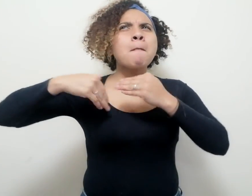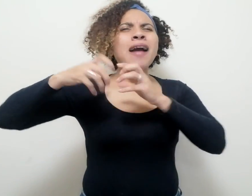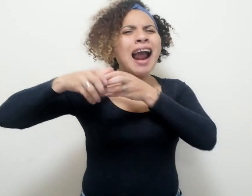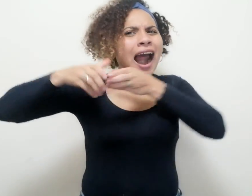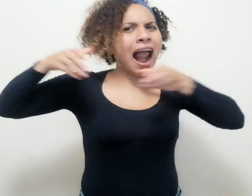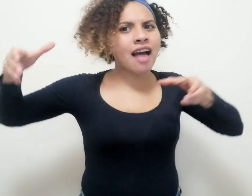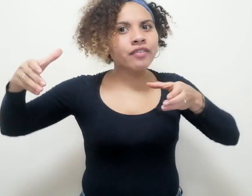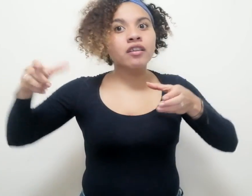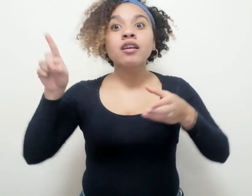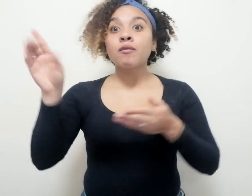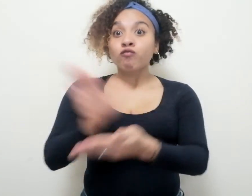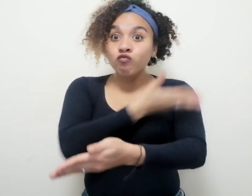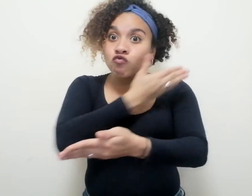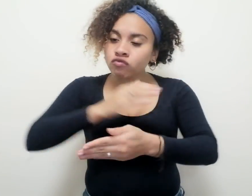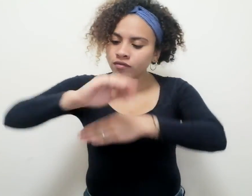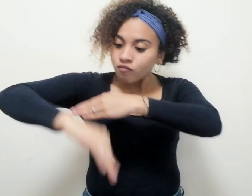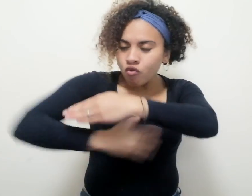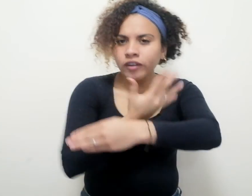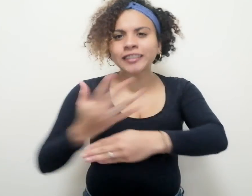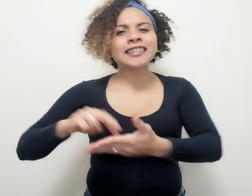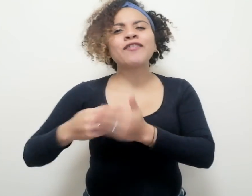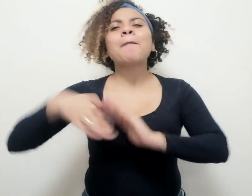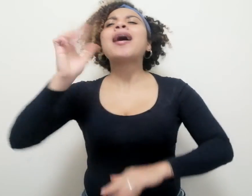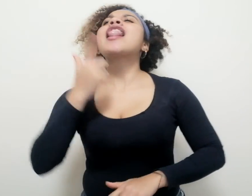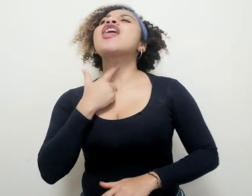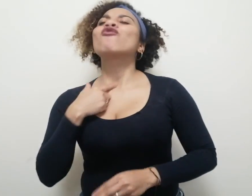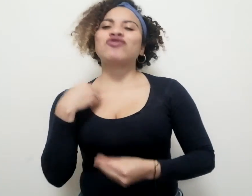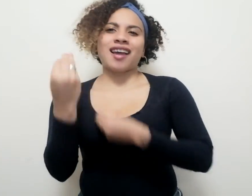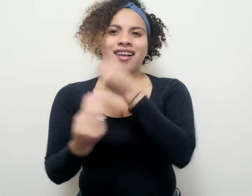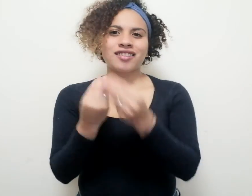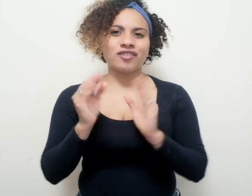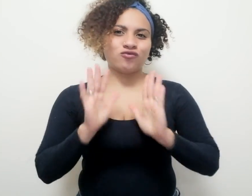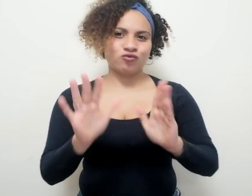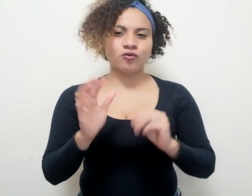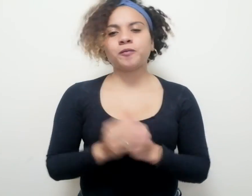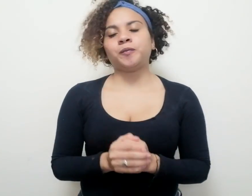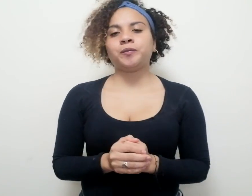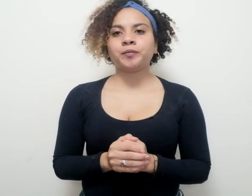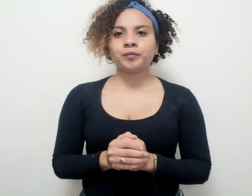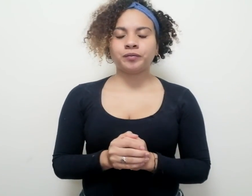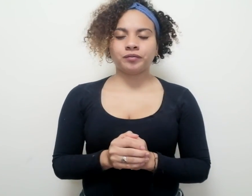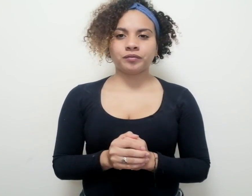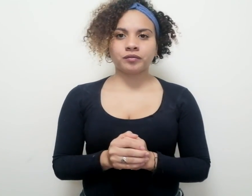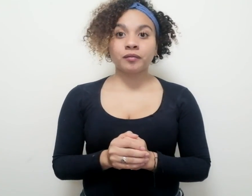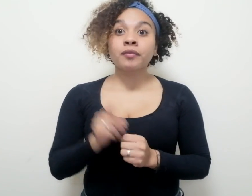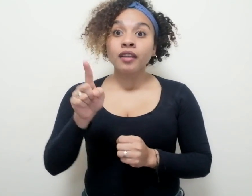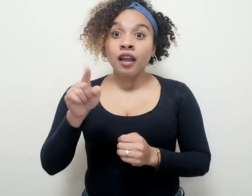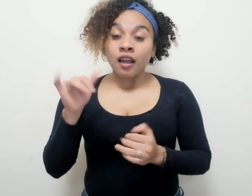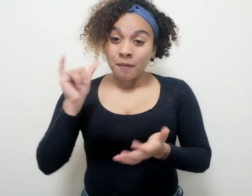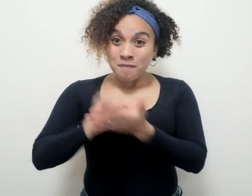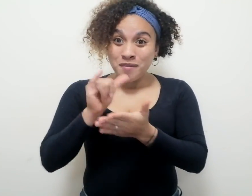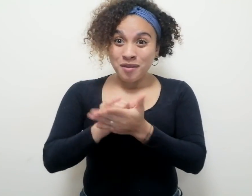La música y la poesía son sus ocupaciones favoritas. Hasta en las mismas